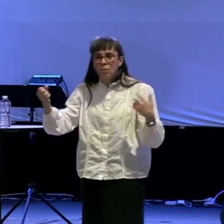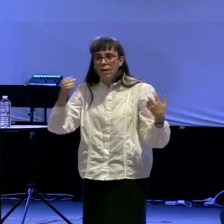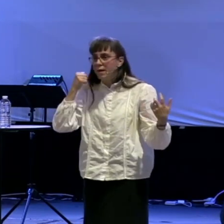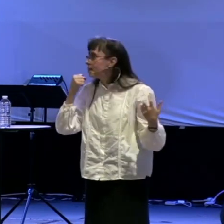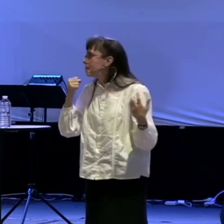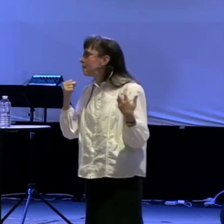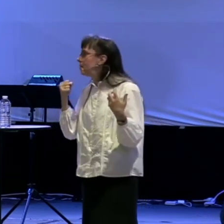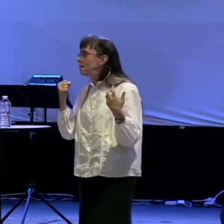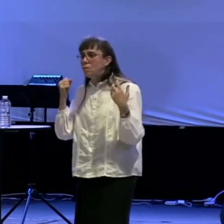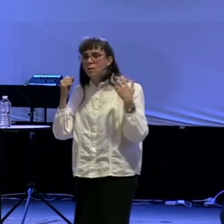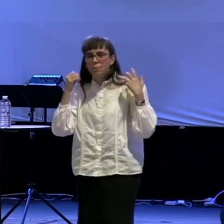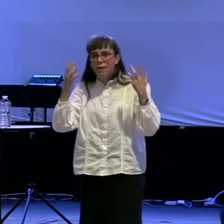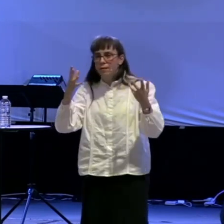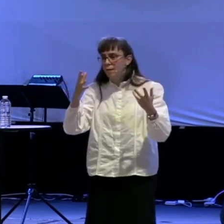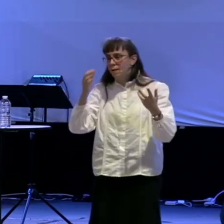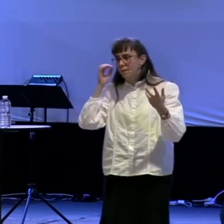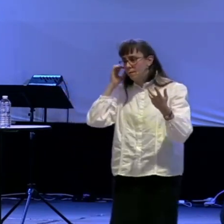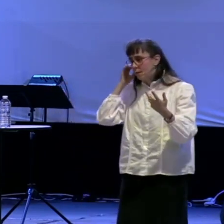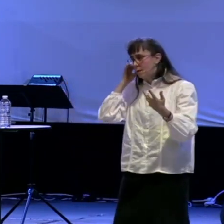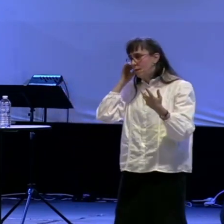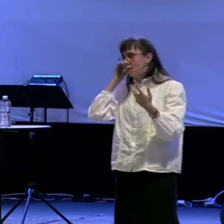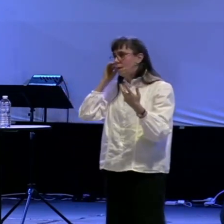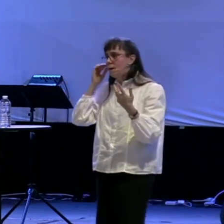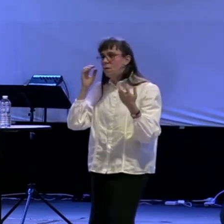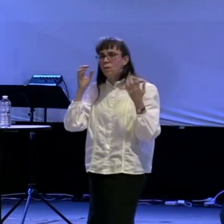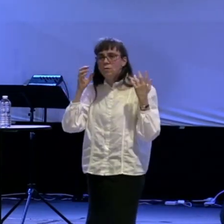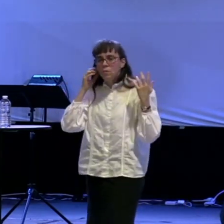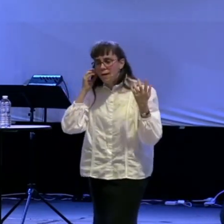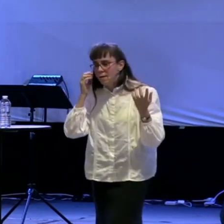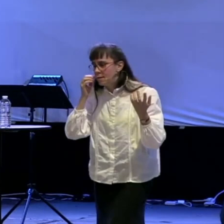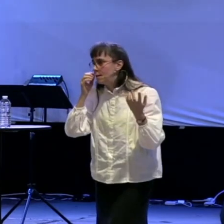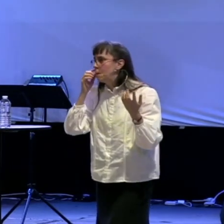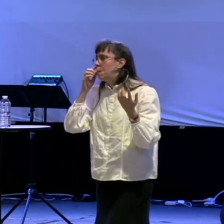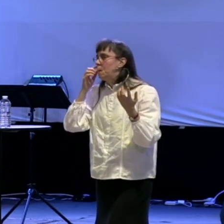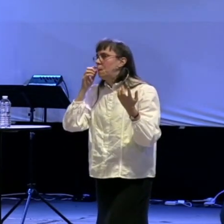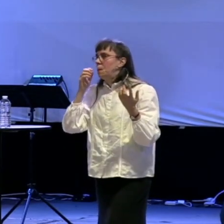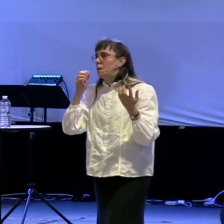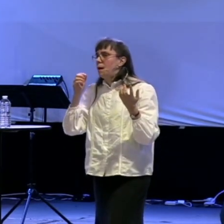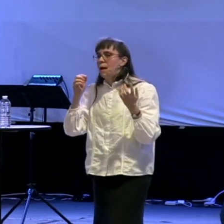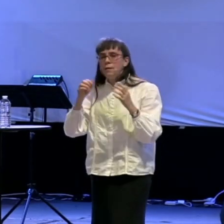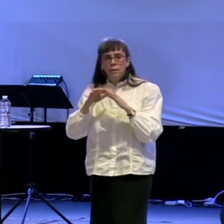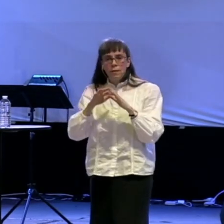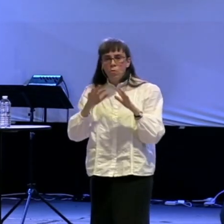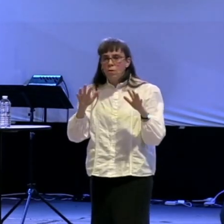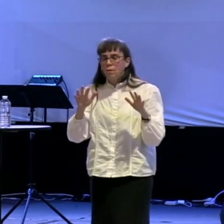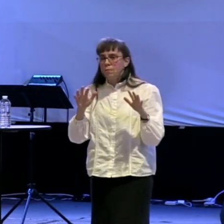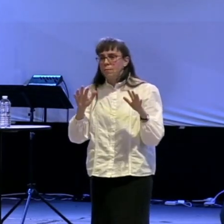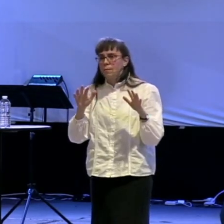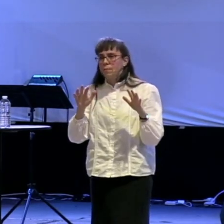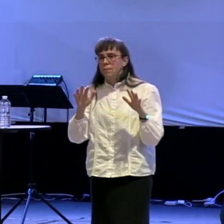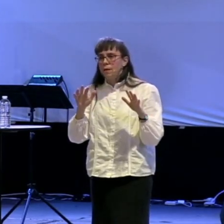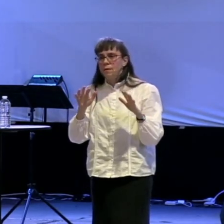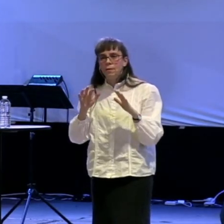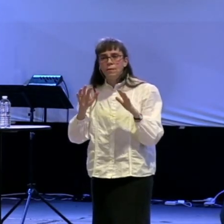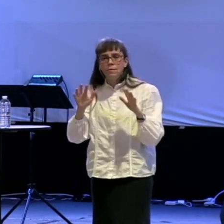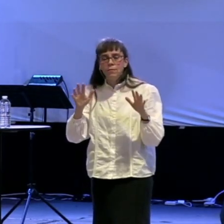gifles, on lui crache dessus. On humilie notre Seigneur. And he was humiliated. Il ne bouge pas. And he didn't say a word. Il ne